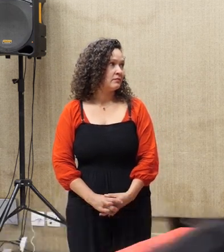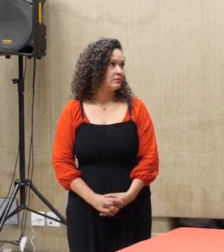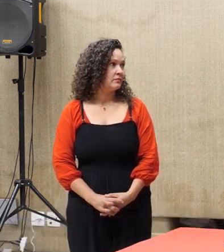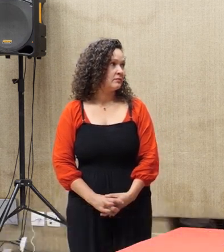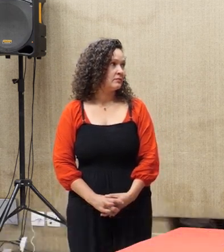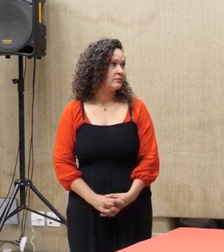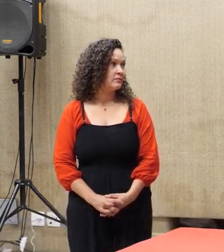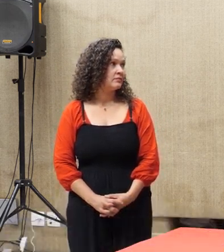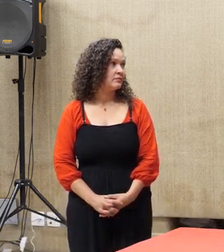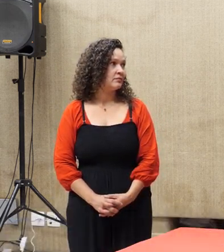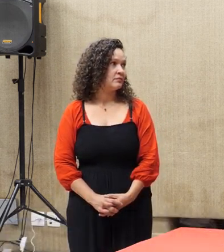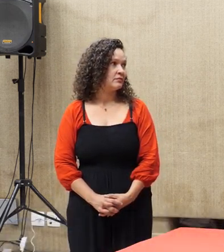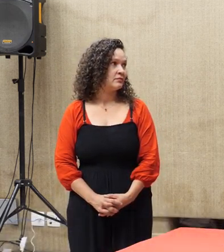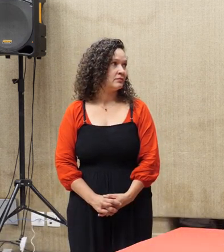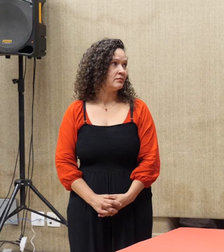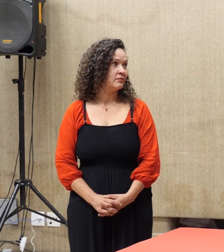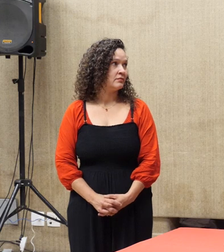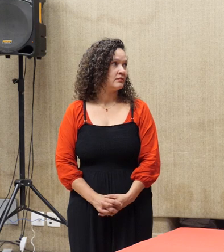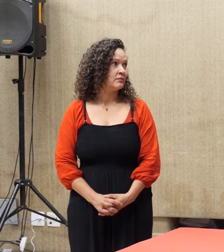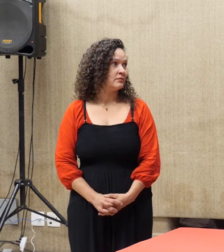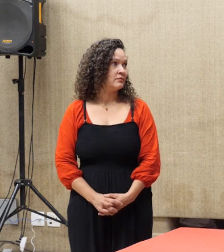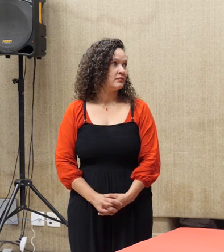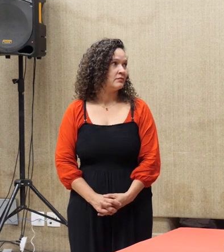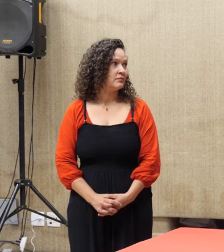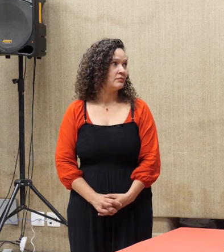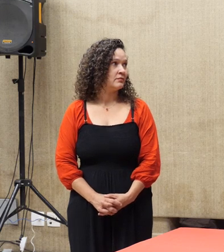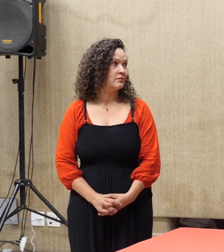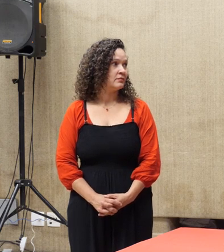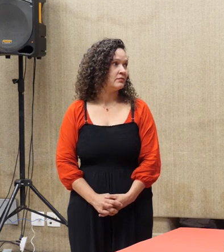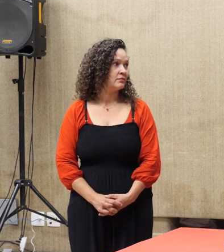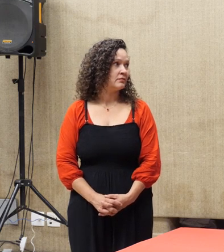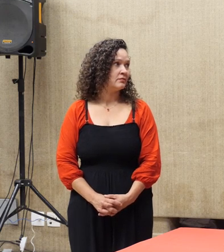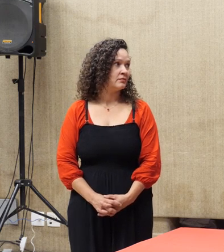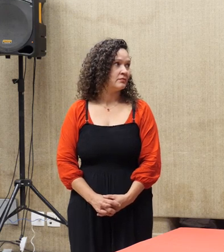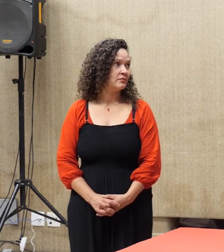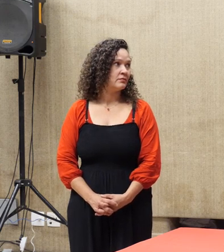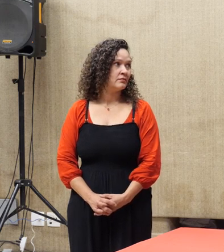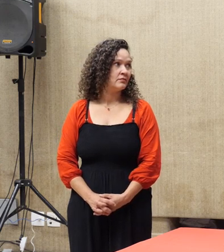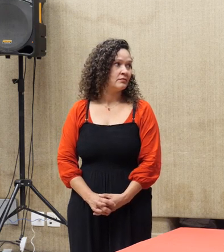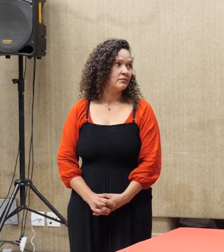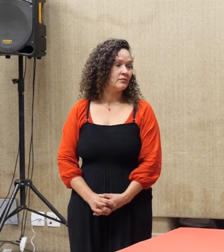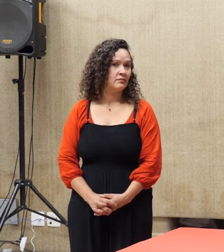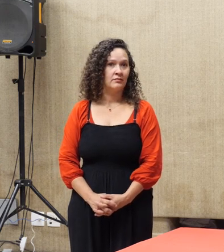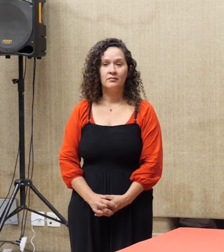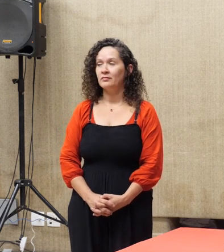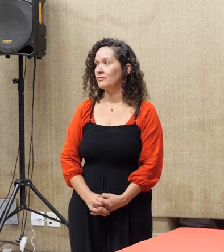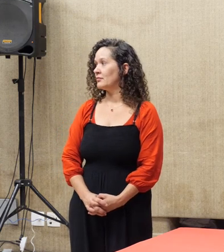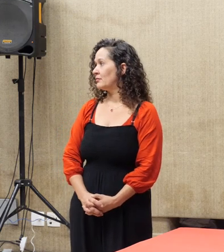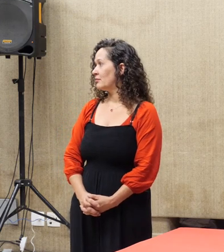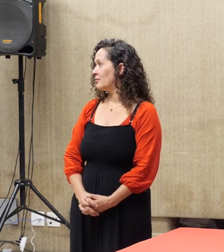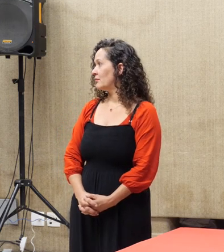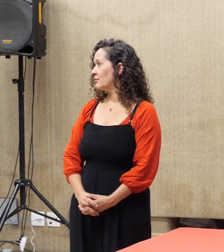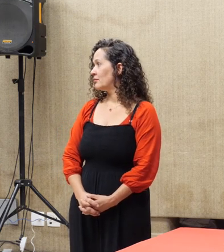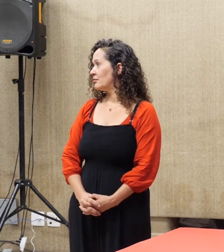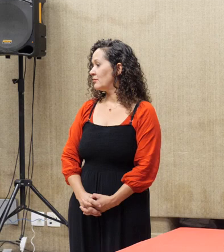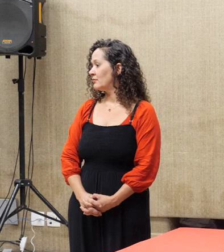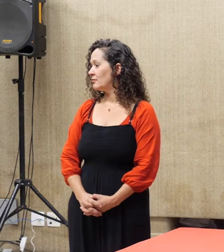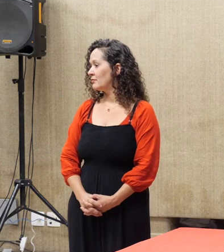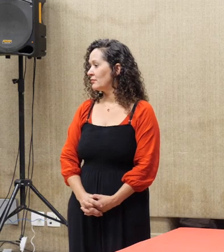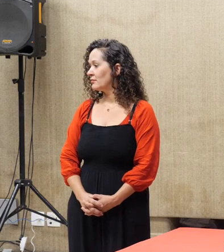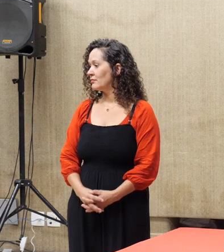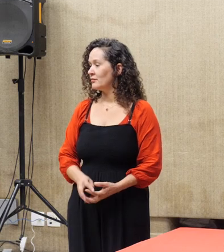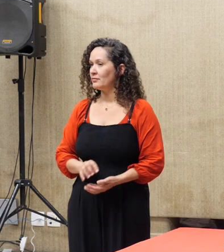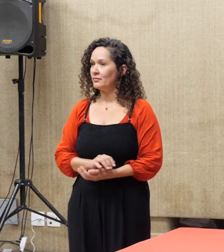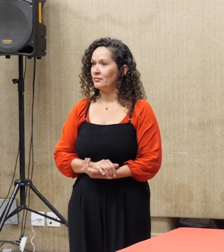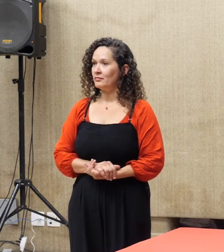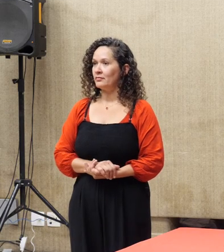trabalhando na iluminação dos bairros. O oposto de insegurança é convivência. Queremos nossa cidade ocupada. A rua volta